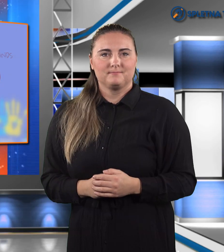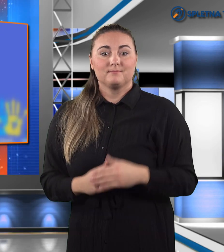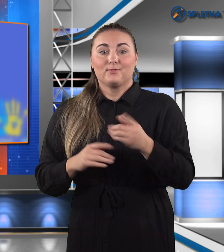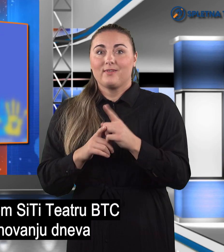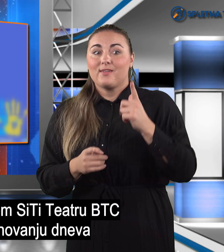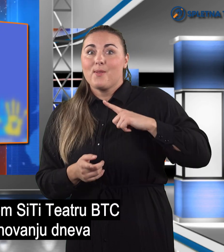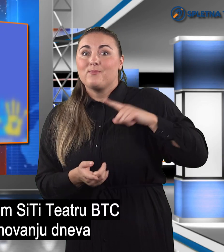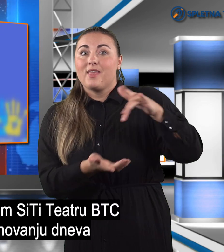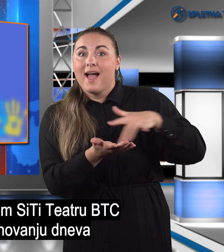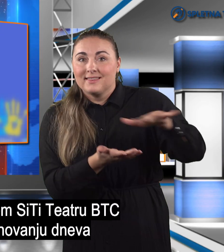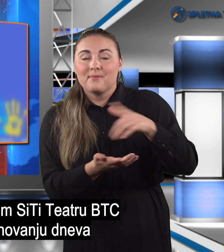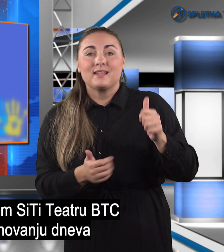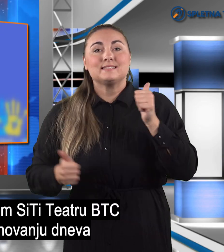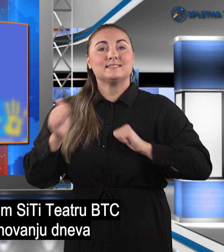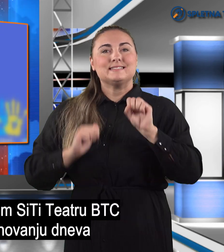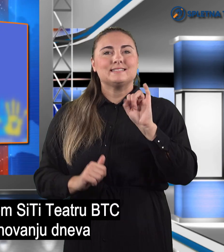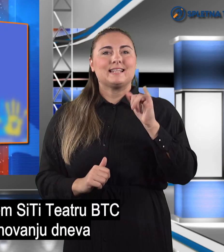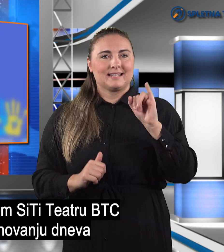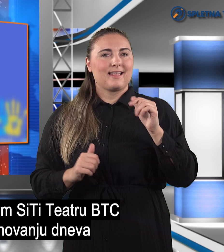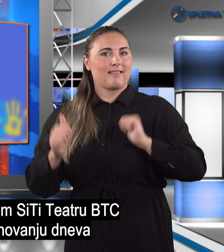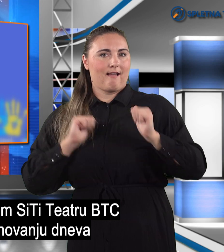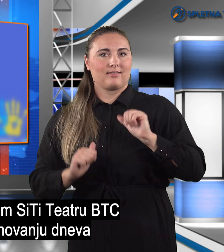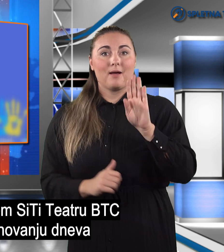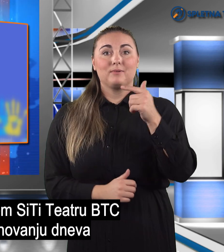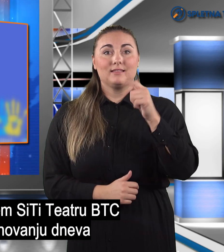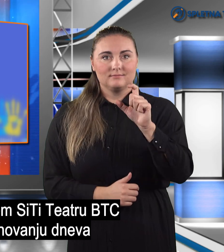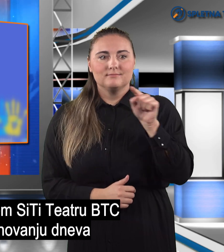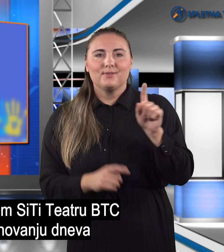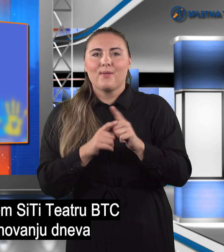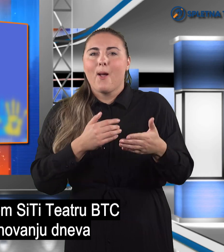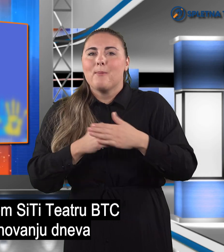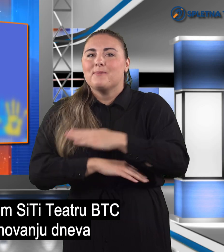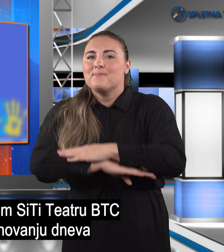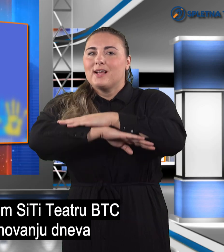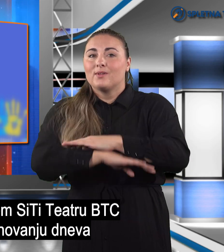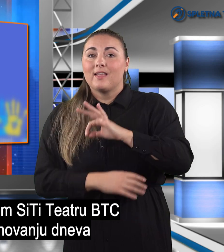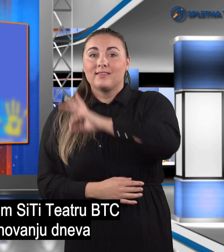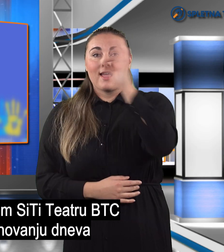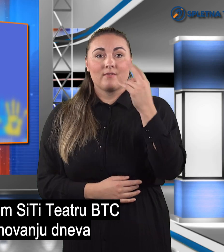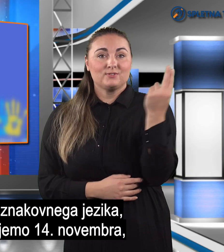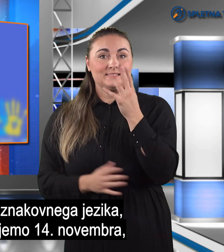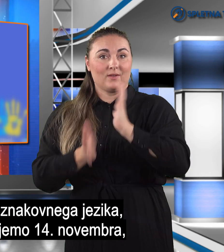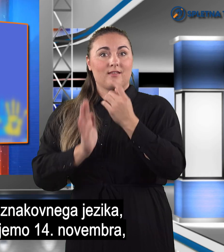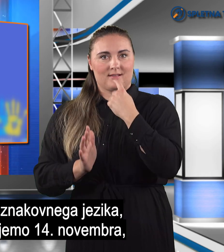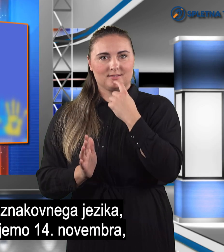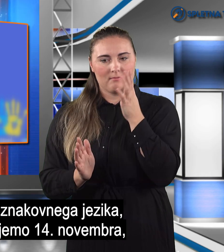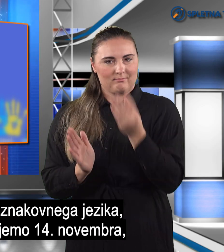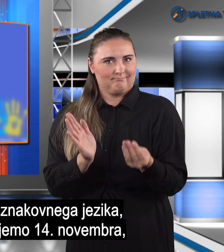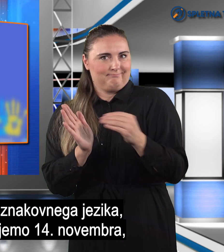V ljubljanskem City teatru BTC o praznovanju Dneva slovenskega znakovnega jezika, ki ga obeležujemo